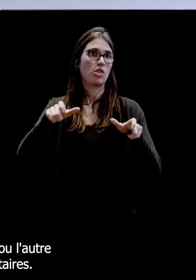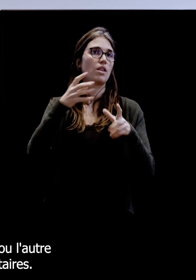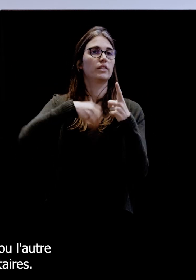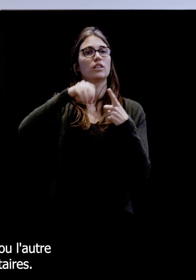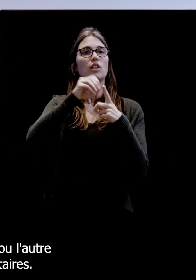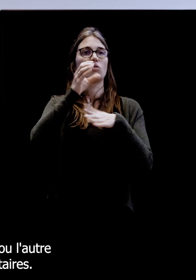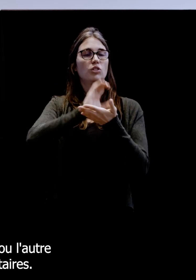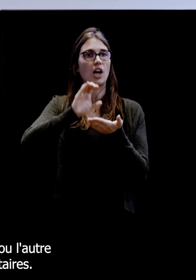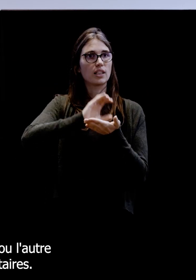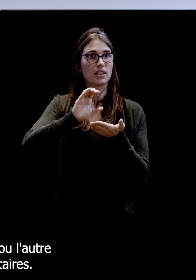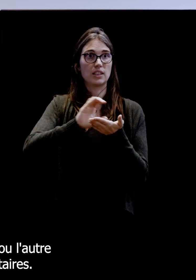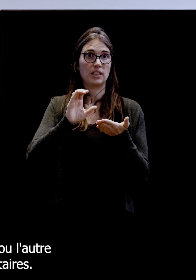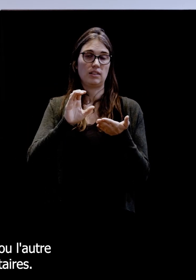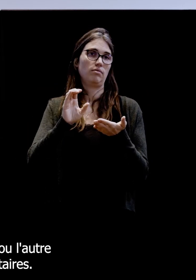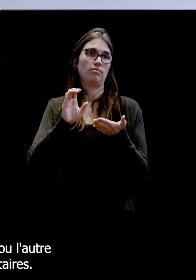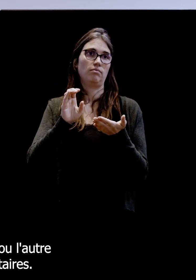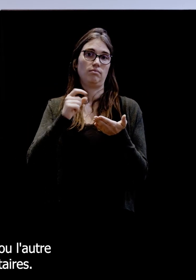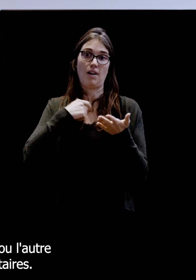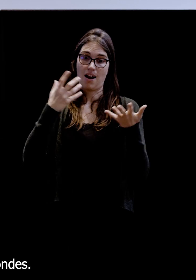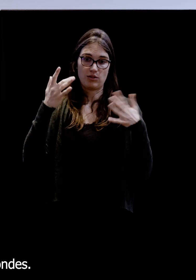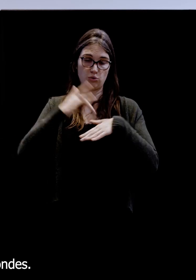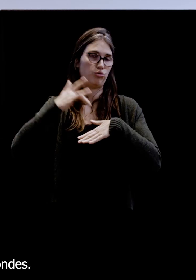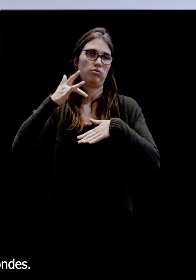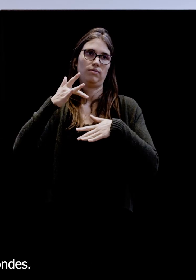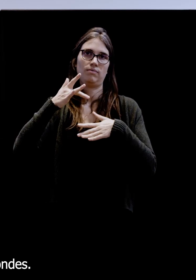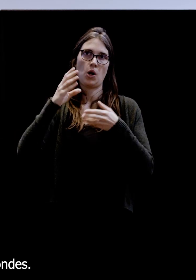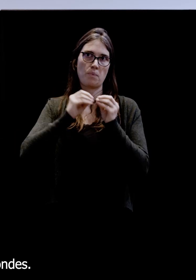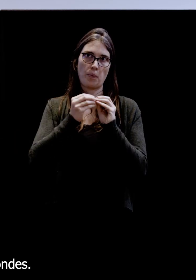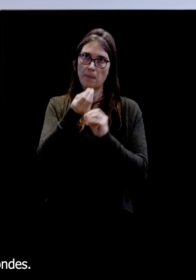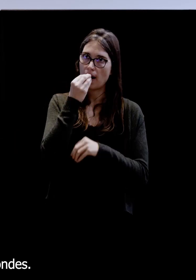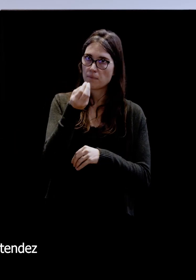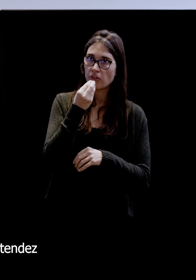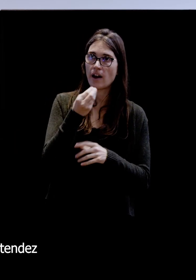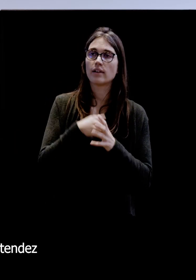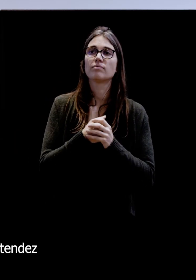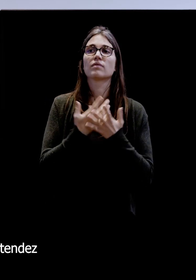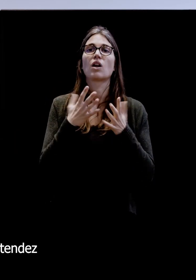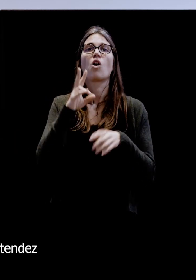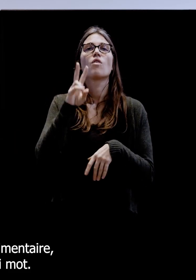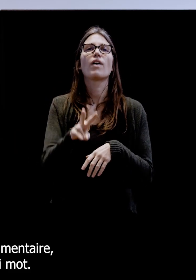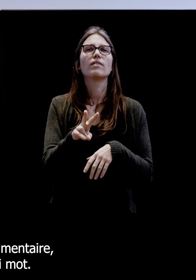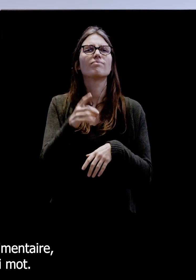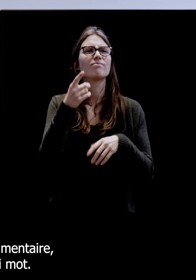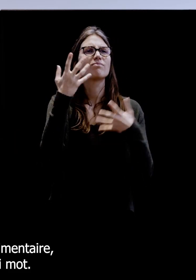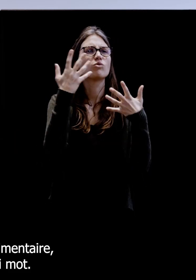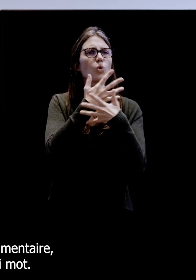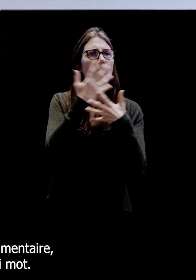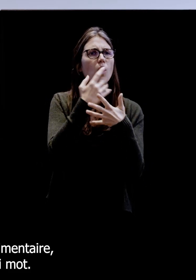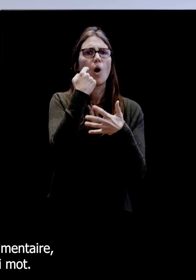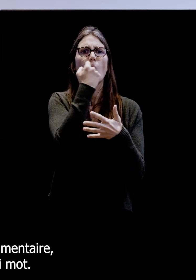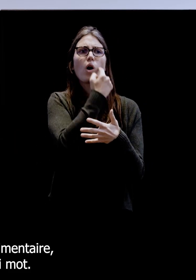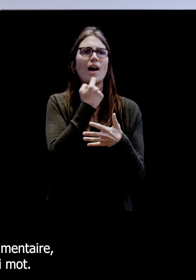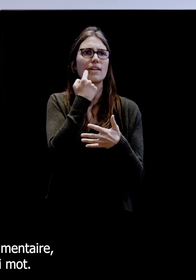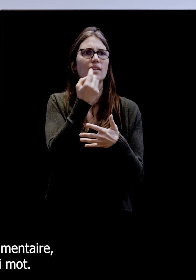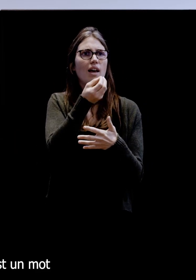Charge auront un jour ou l'autre des difficultés alimentaires. Alors, juste 2 secondes, c'est vrai que vous entendez souvent parler de troubles de l'oralité alimentaire.